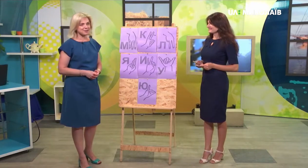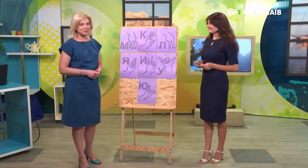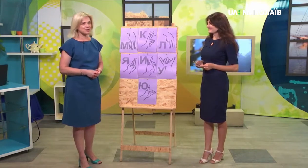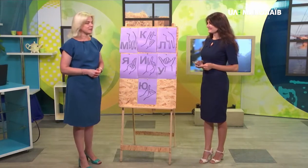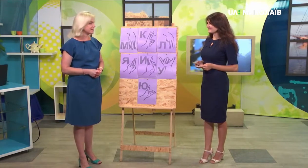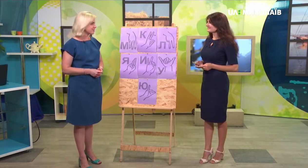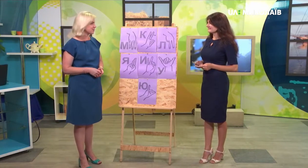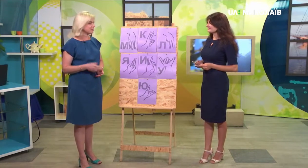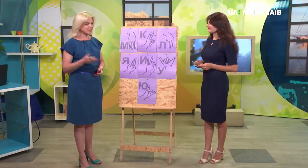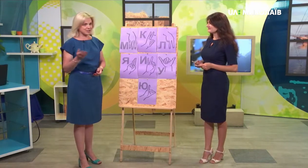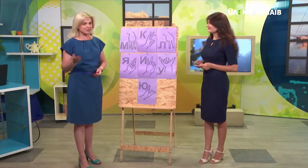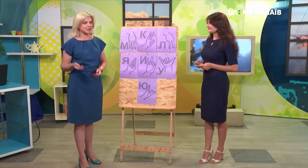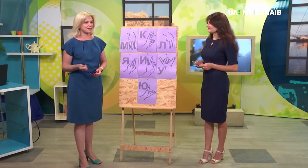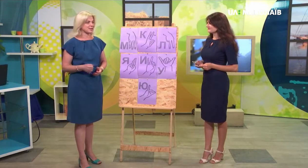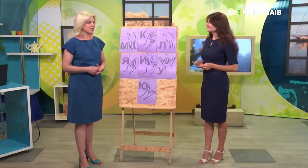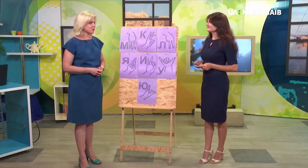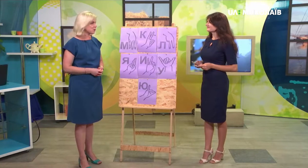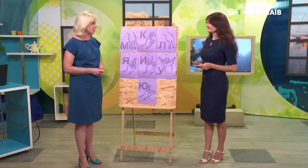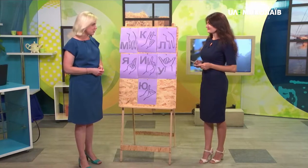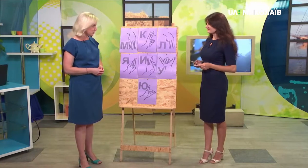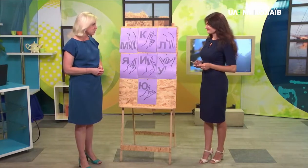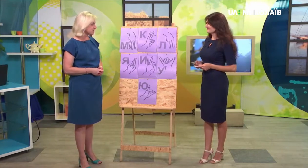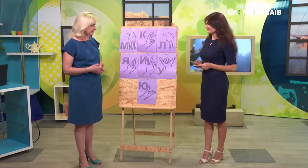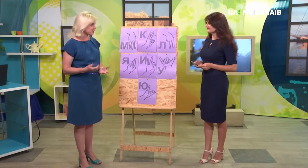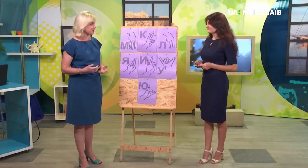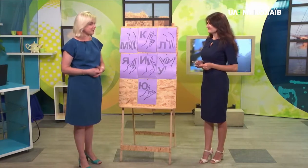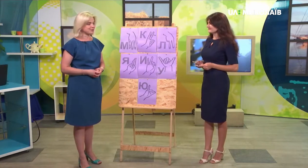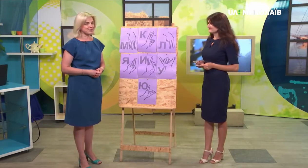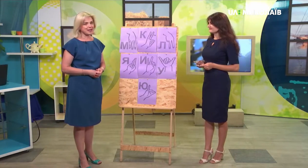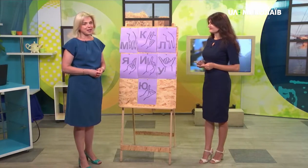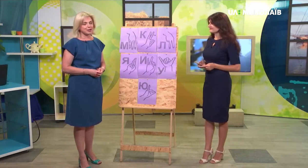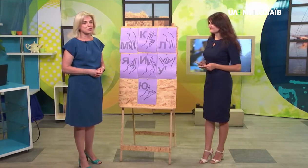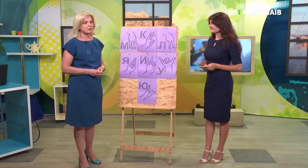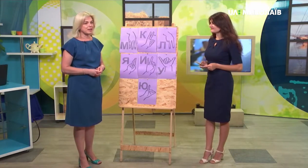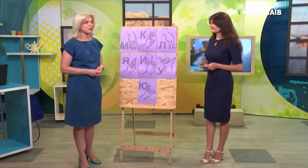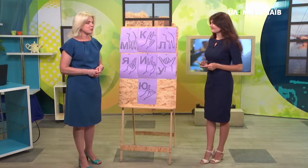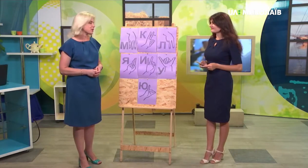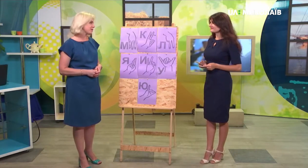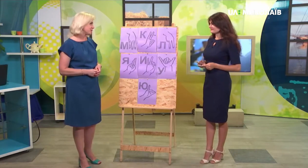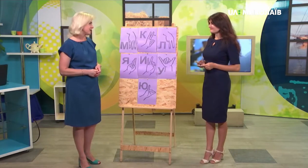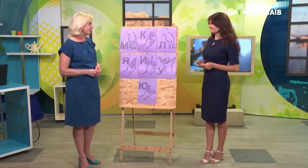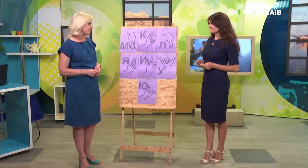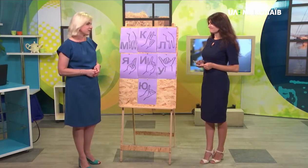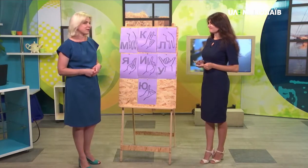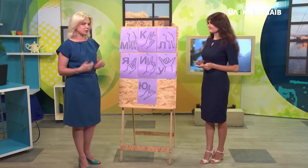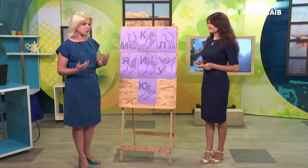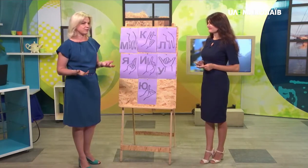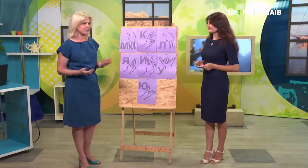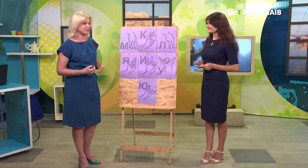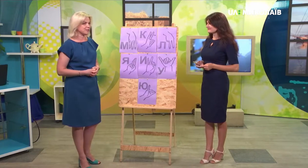самого дитинства, коли вони всі навчалися в школі нечуючих нашої Миколаївської. І дуже приємно і пишаємося їми. Вони мають дуже великі